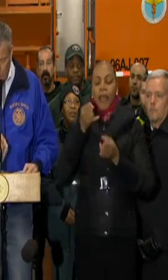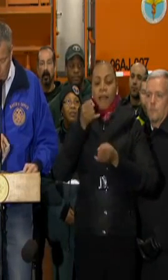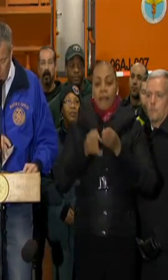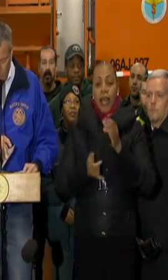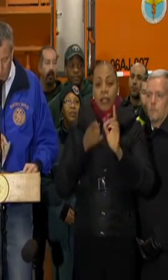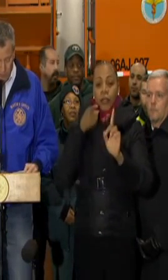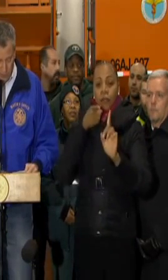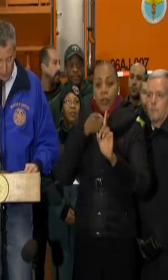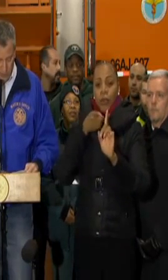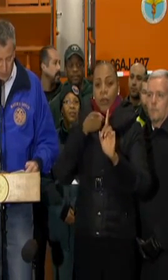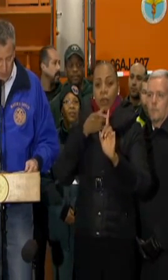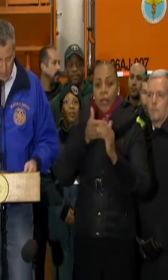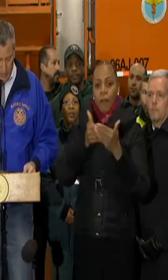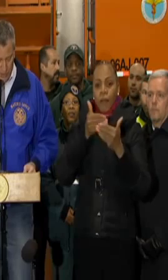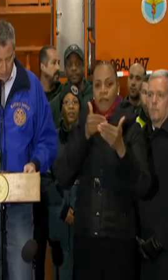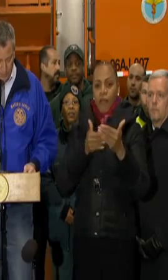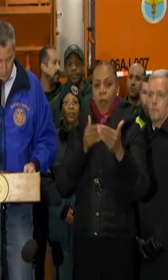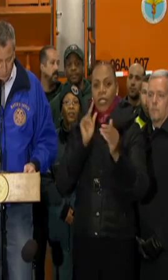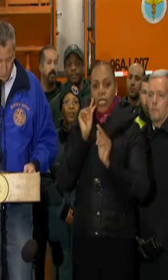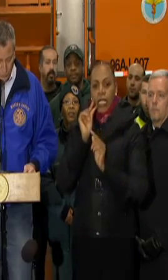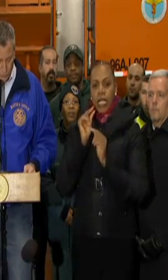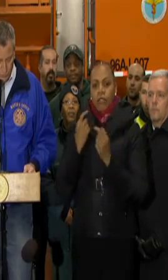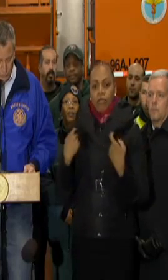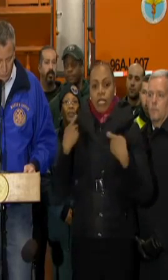point before I offer just a little Spanish.